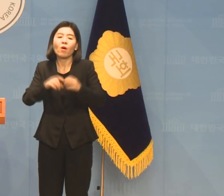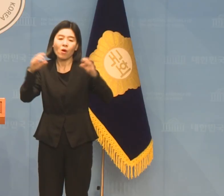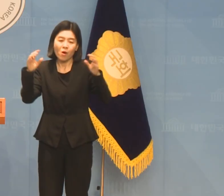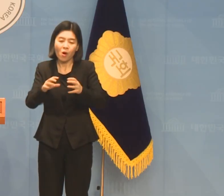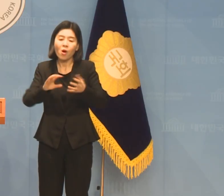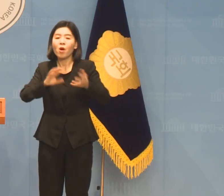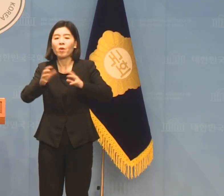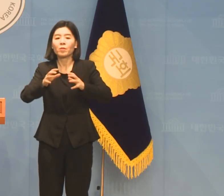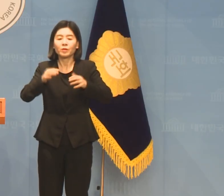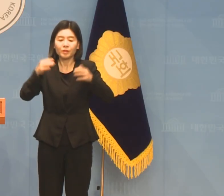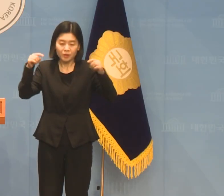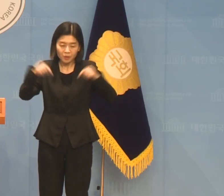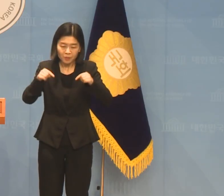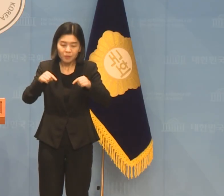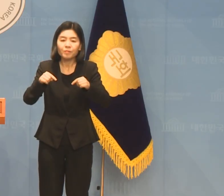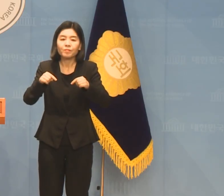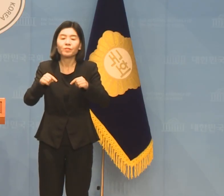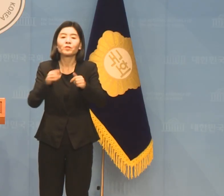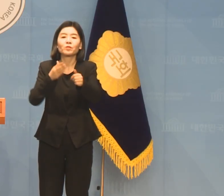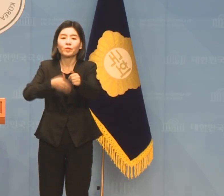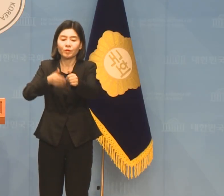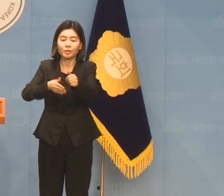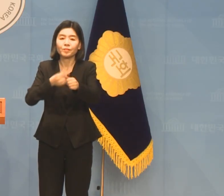행위를 지속하는 한덕수 총리,